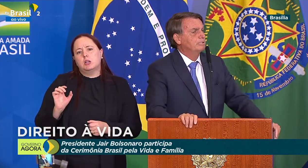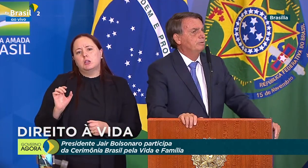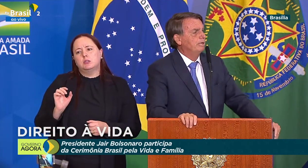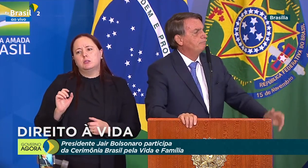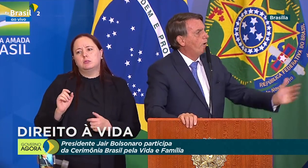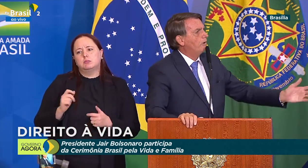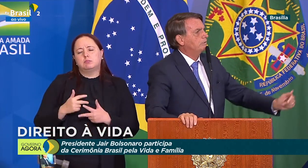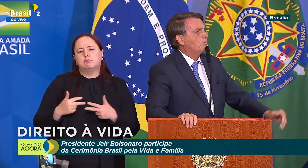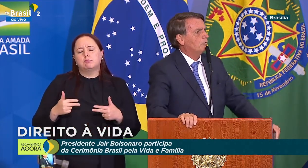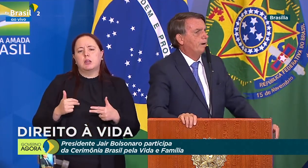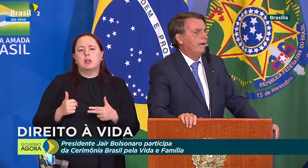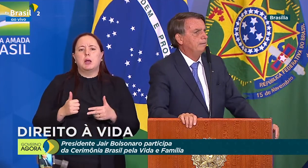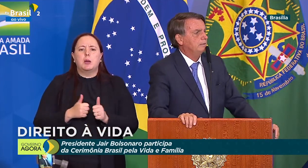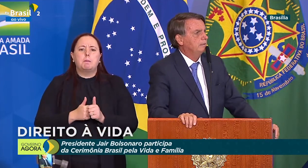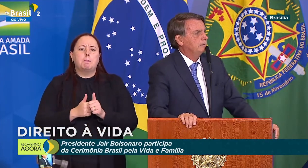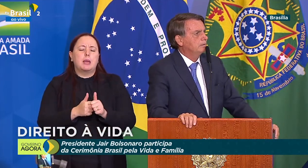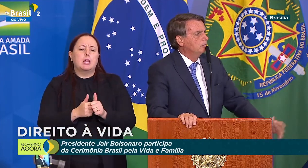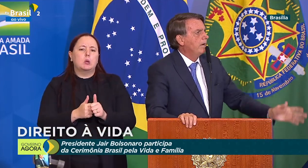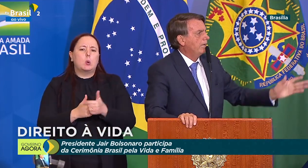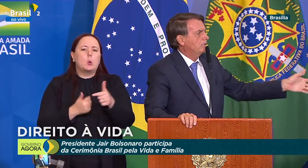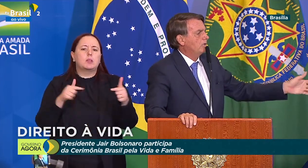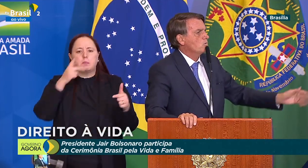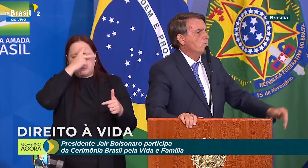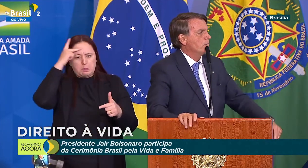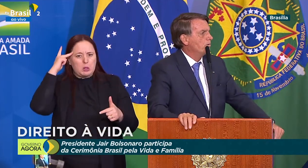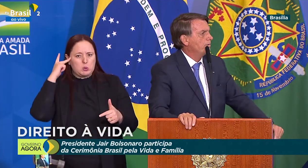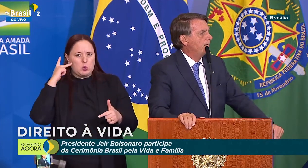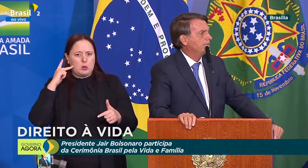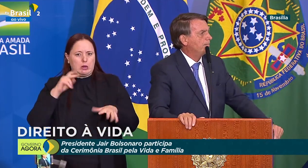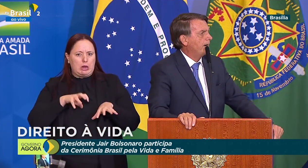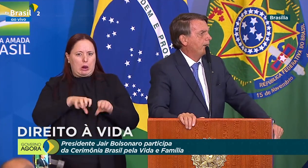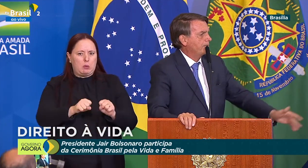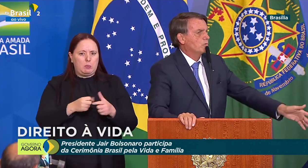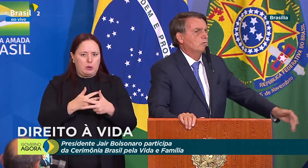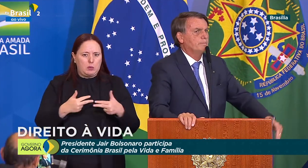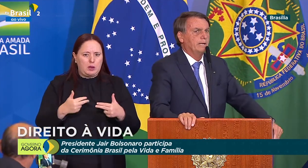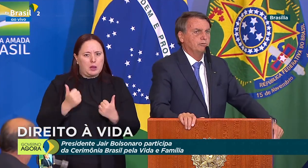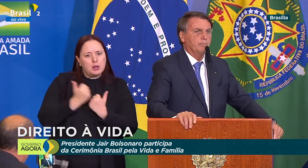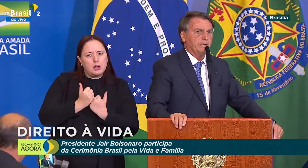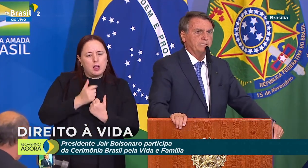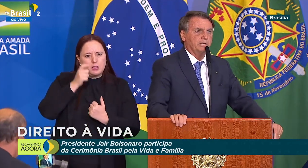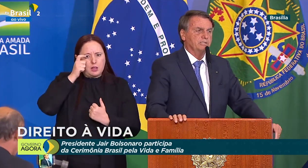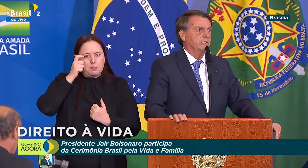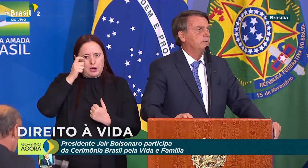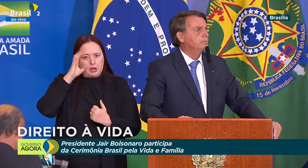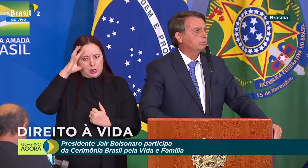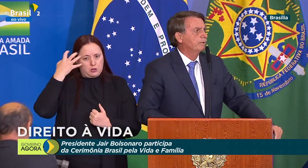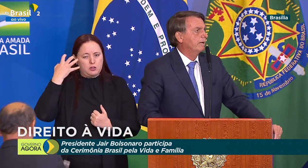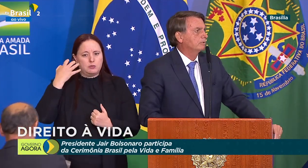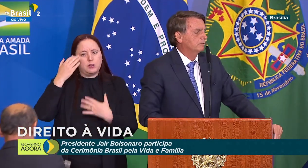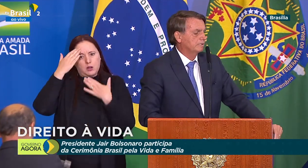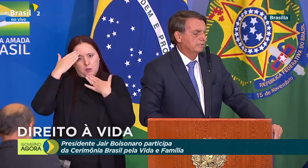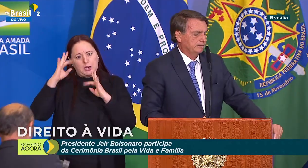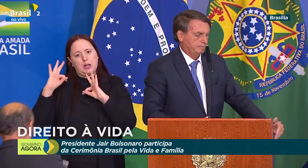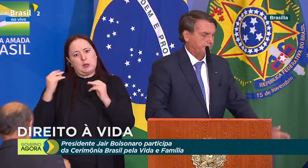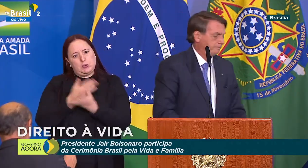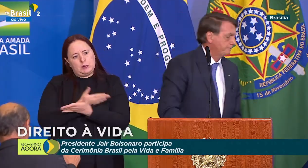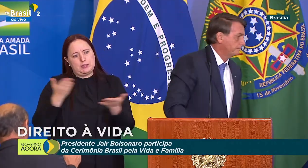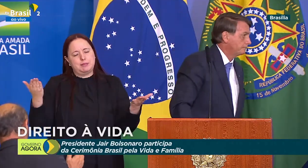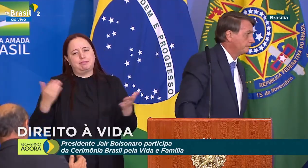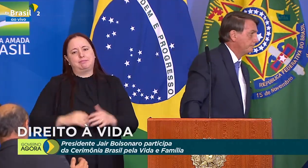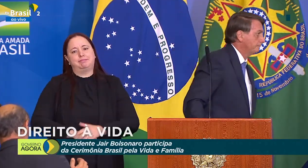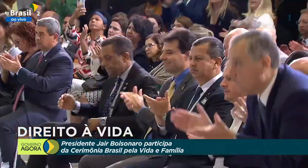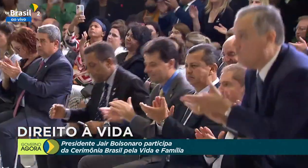está viva na memória de nós volte a ocupar lugar que já ocupou a Damaris que ocupa atualmente a Cristiane Muito obrigado a todos